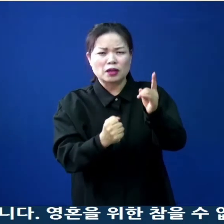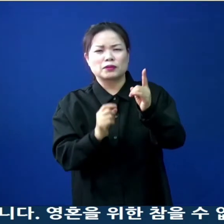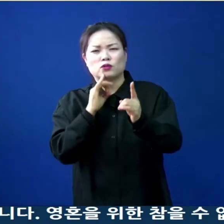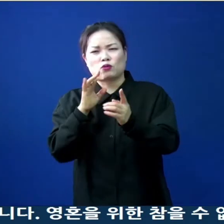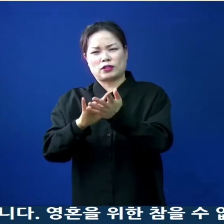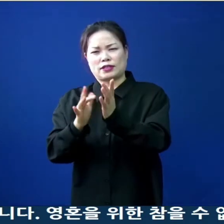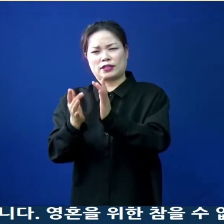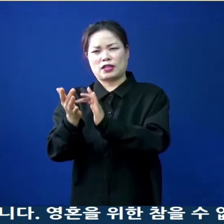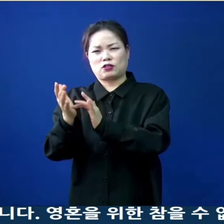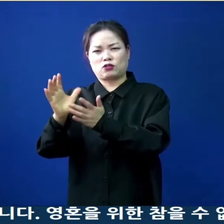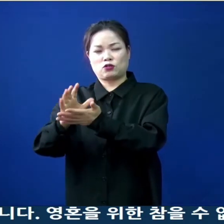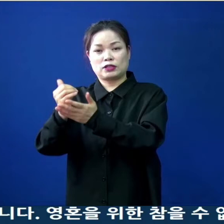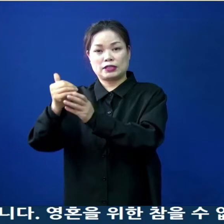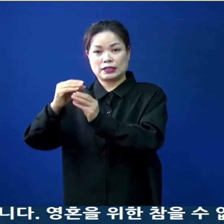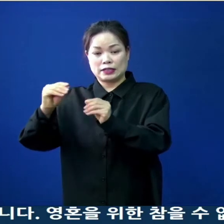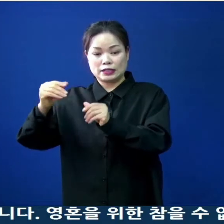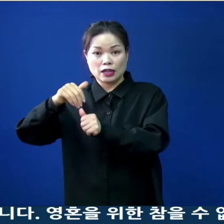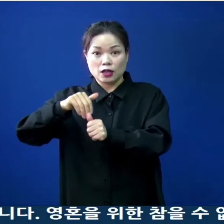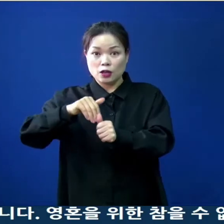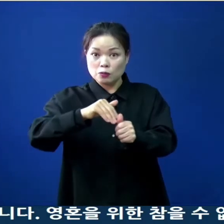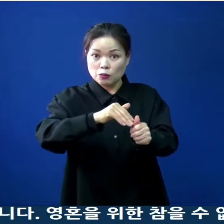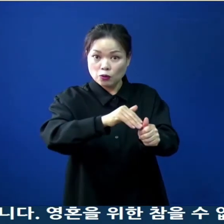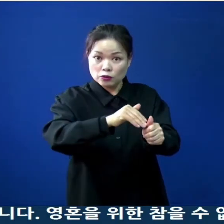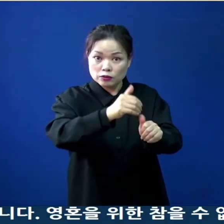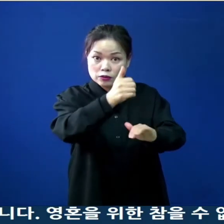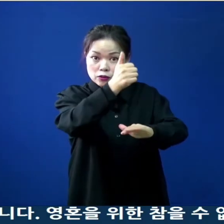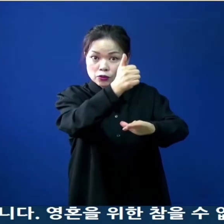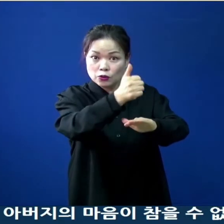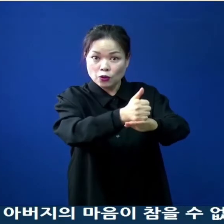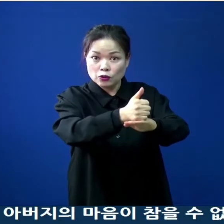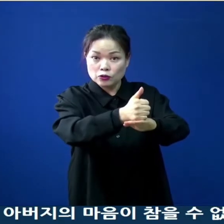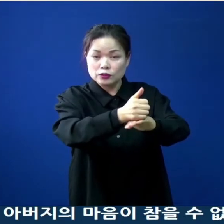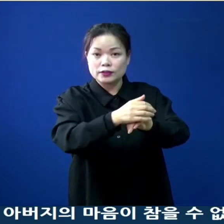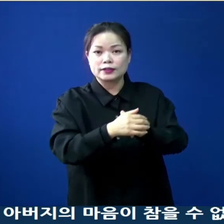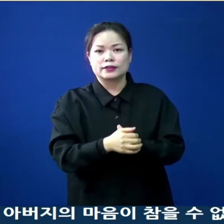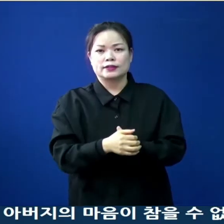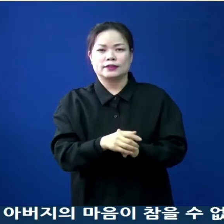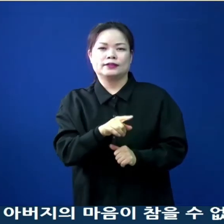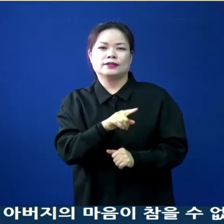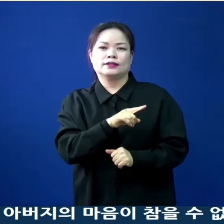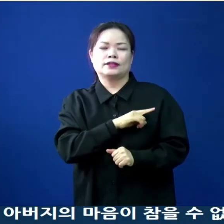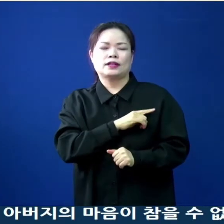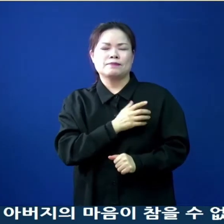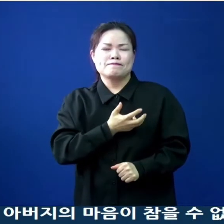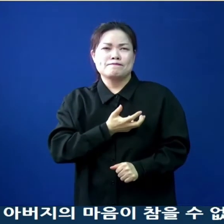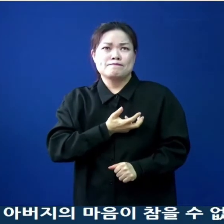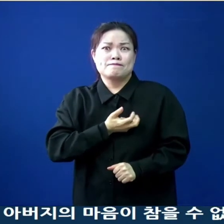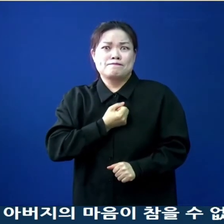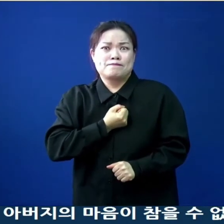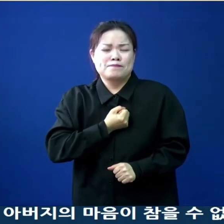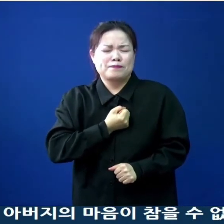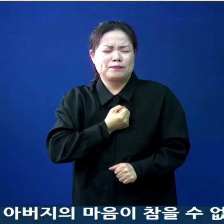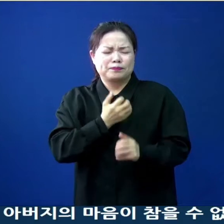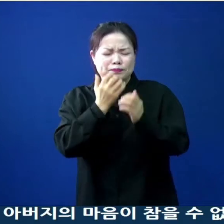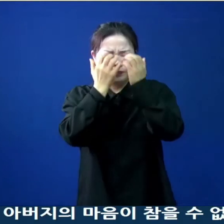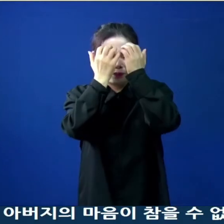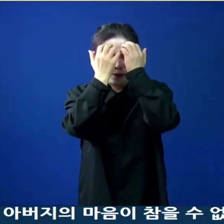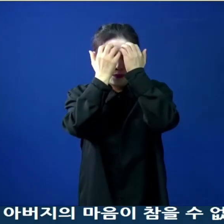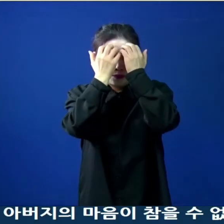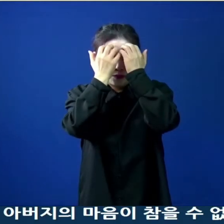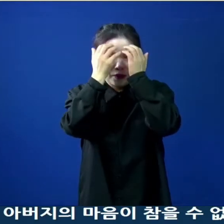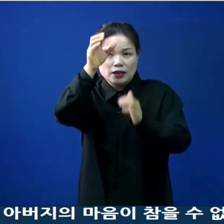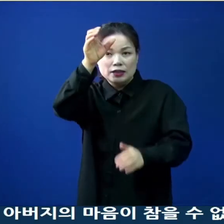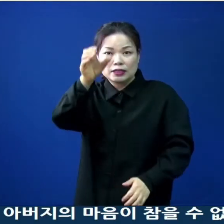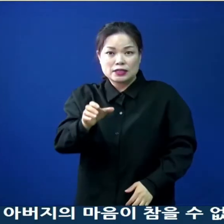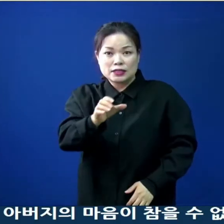독생자 예수 그리스도를 땅에 보내주셨고 결국 가장 끔찍하고 가장 고통스러운